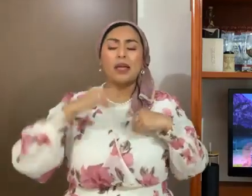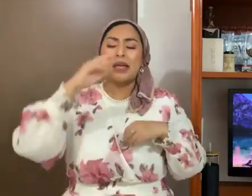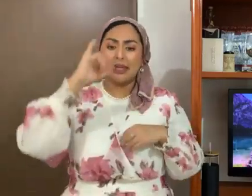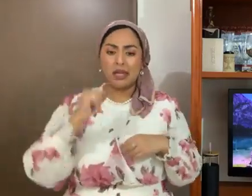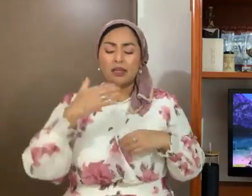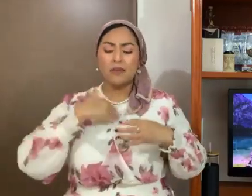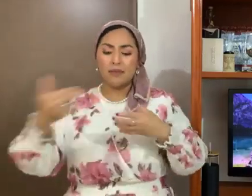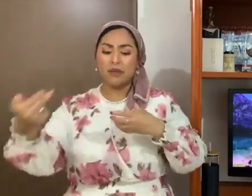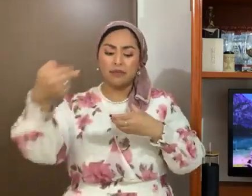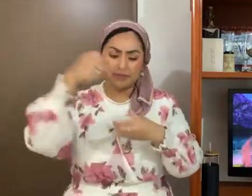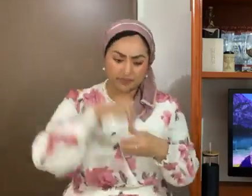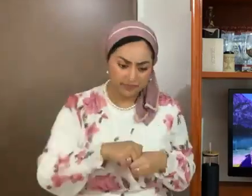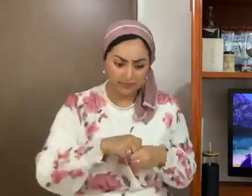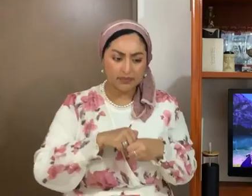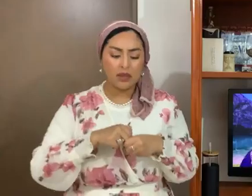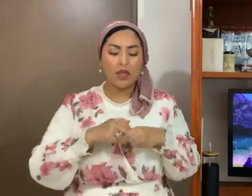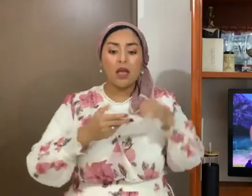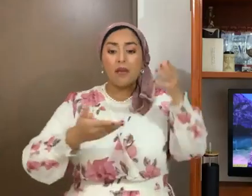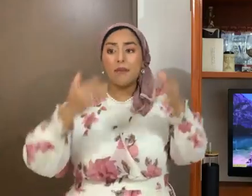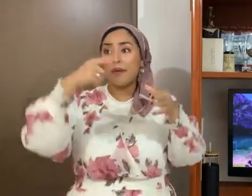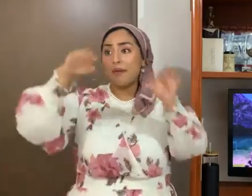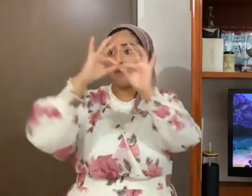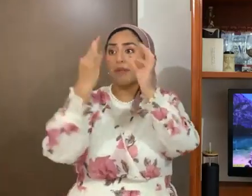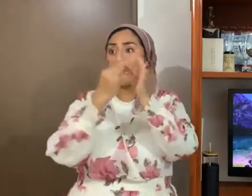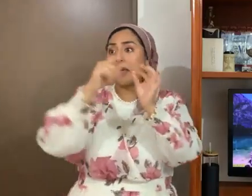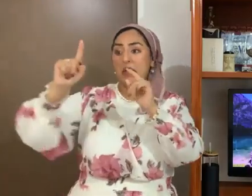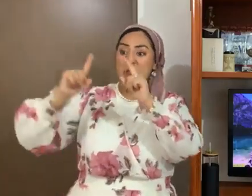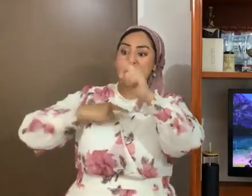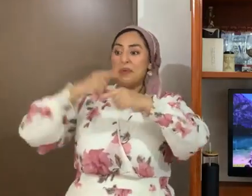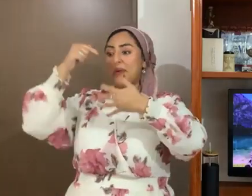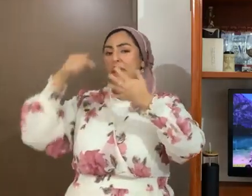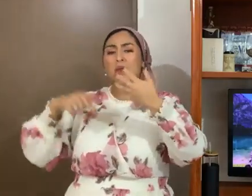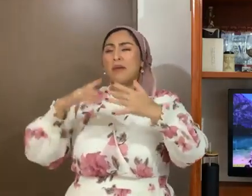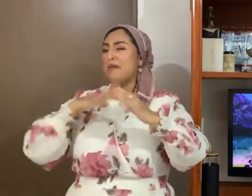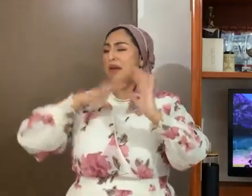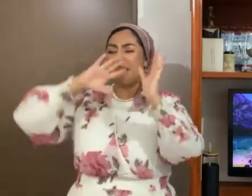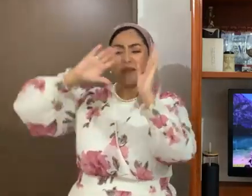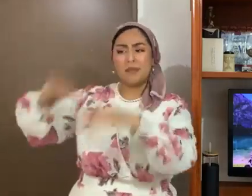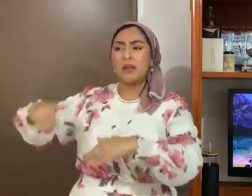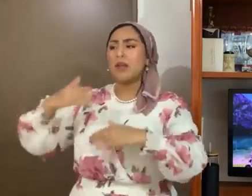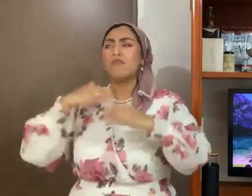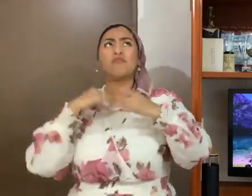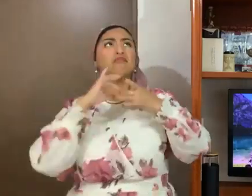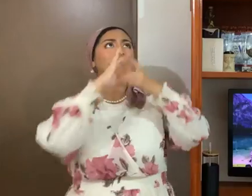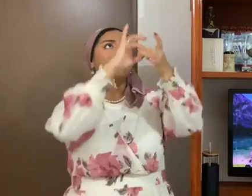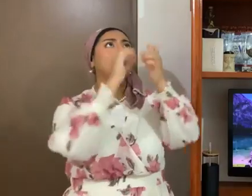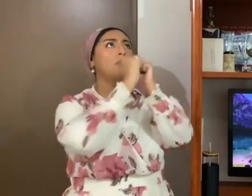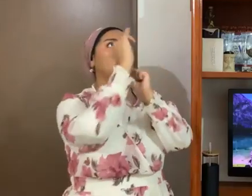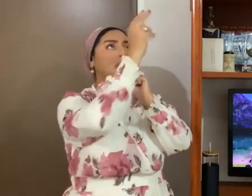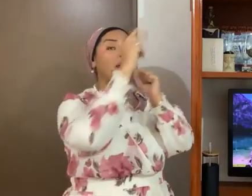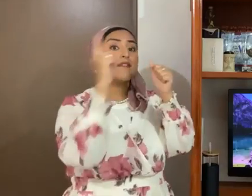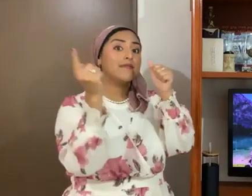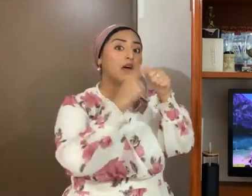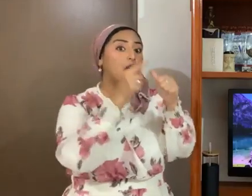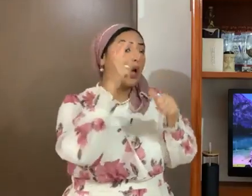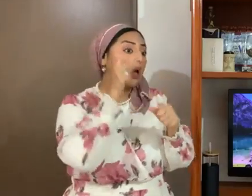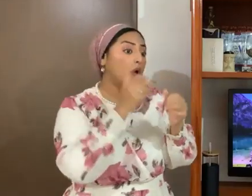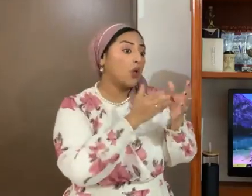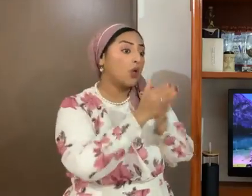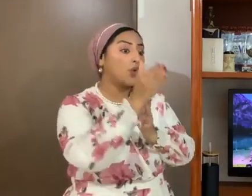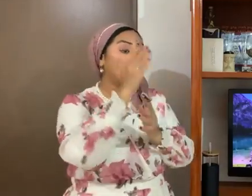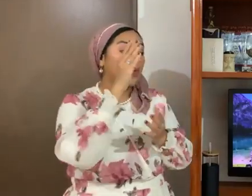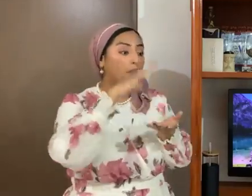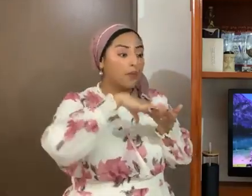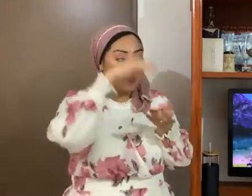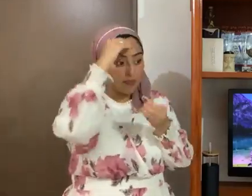estoy en un desierto, me estoy quedando solo, pero porque ahora voy a escuchar la voz de Yahweh. Primero la vas a escuchar a través de estudiar